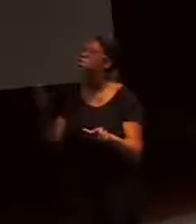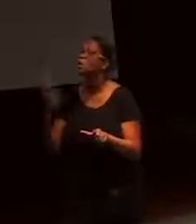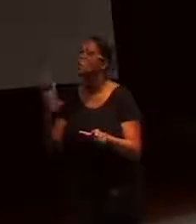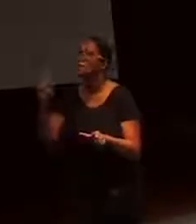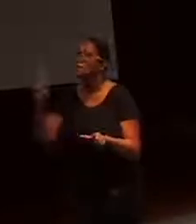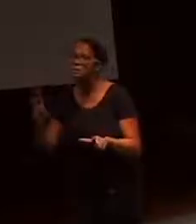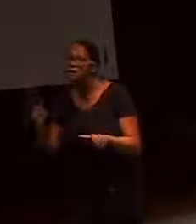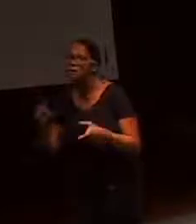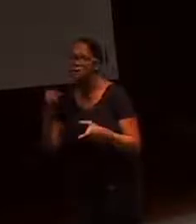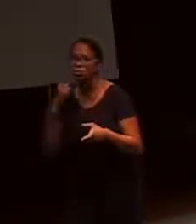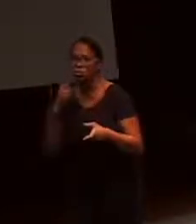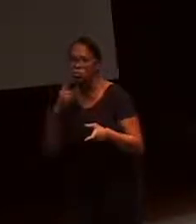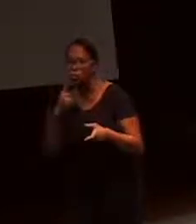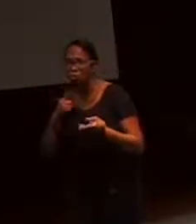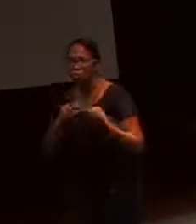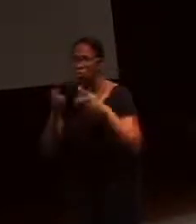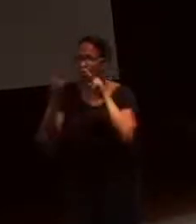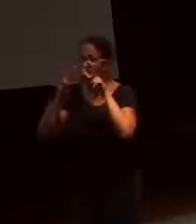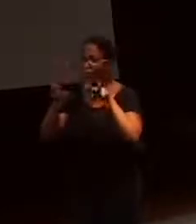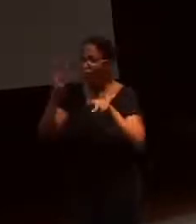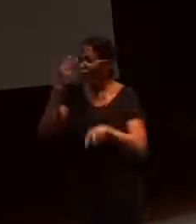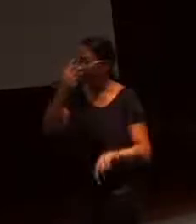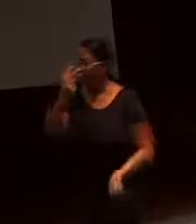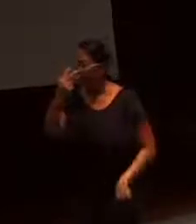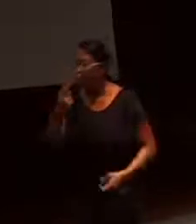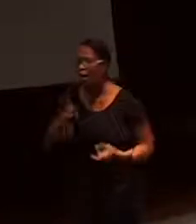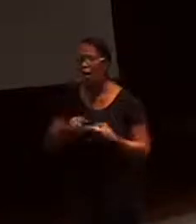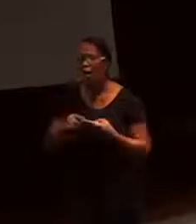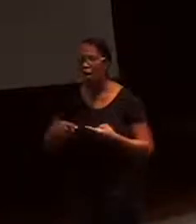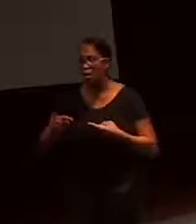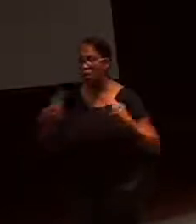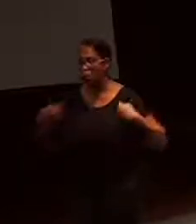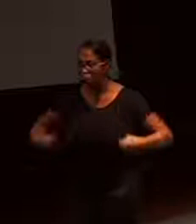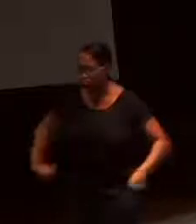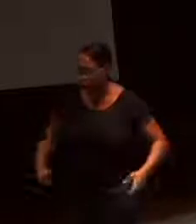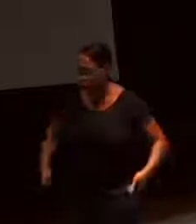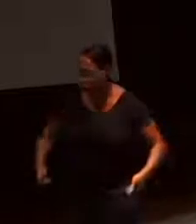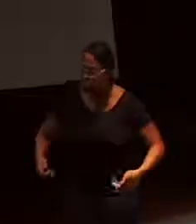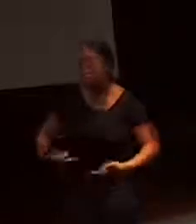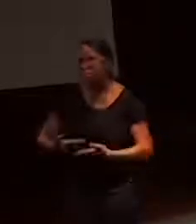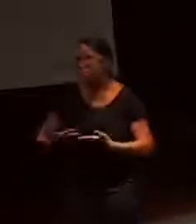visual, de mobilidade, enfim. De modo que